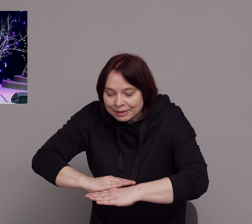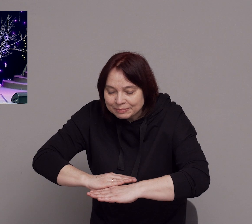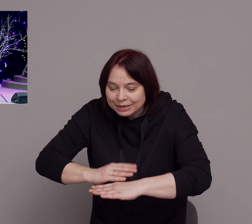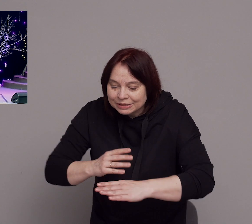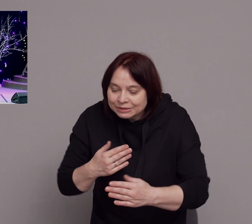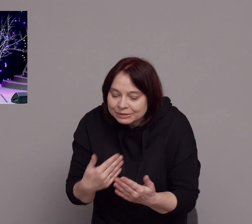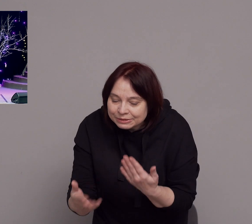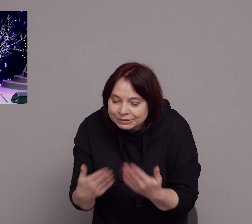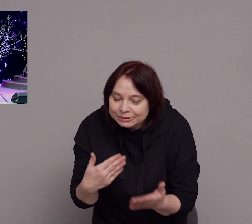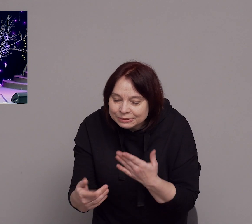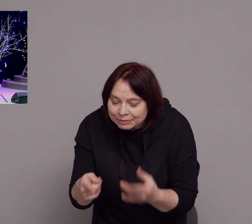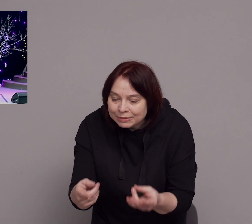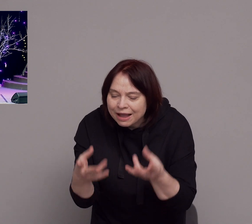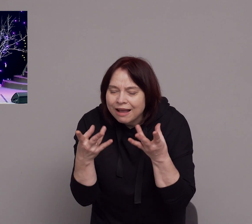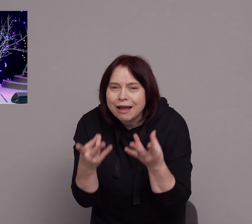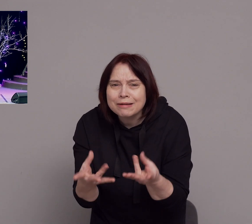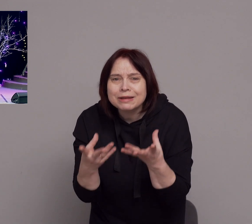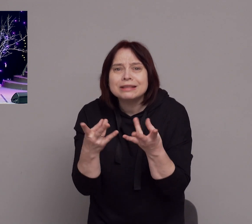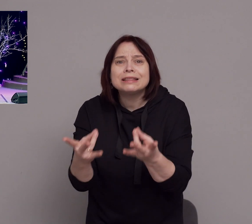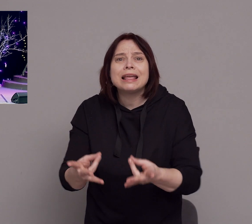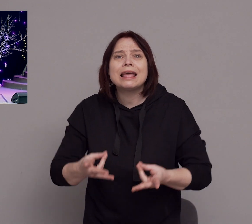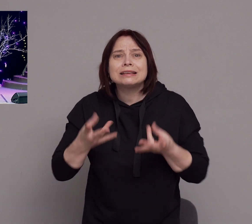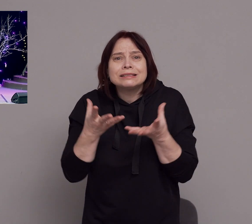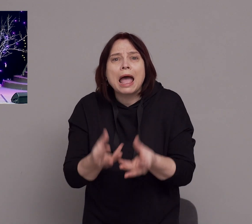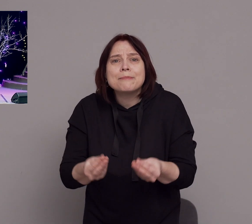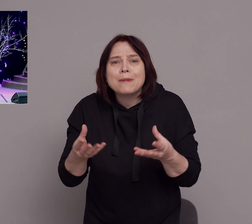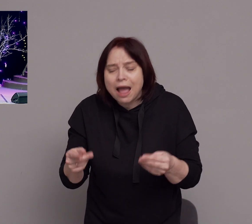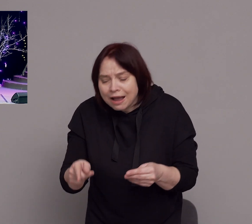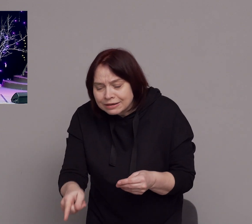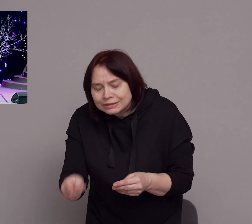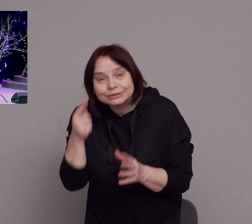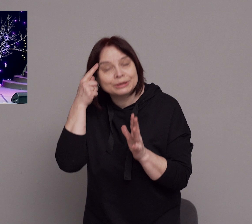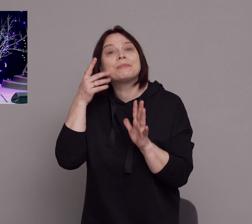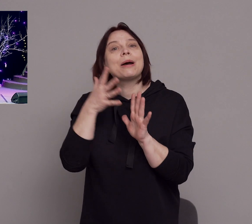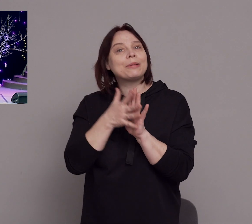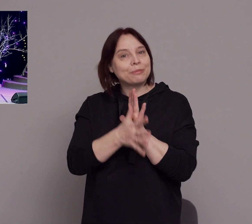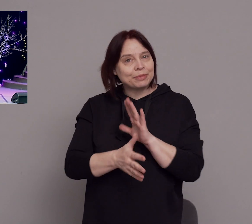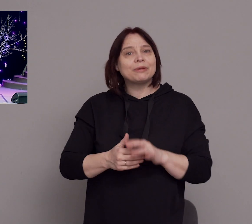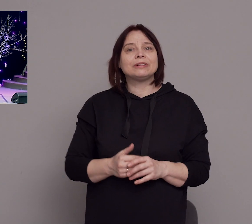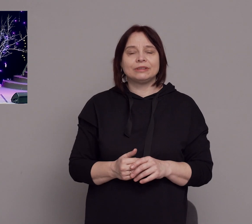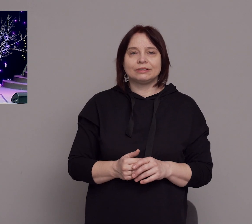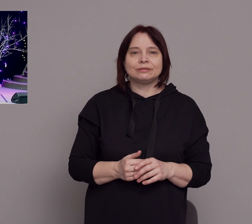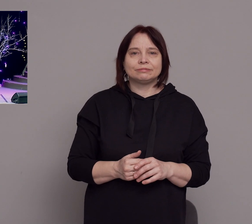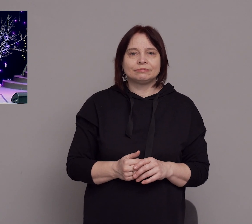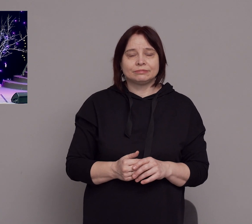чтобы после разговора с нами человек просто подумал о нас хорошо? О, это замечательный человек, он такой духовный, он смиренный, он